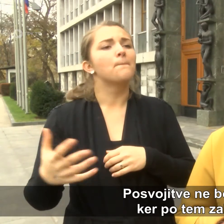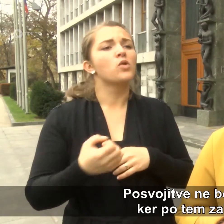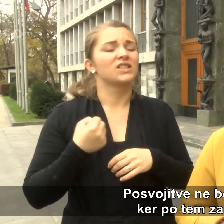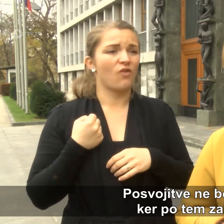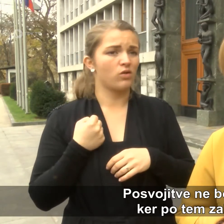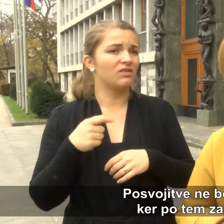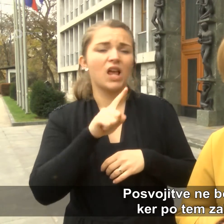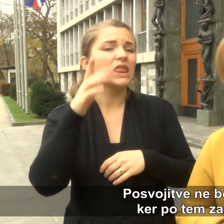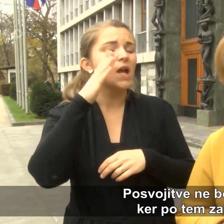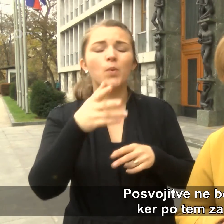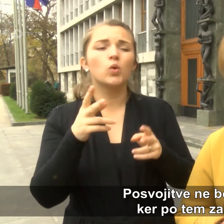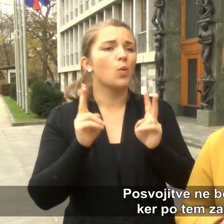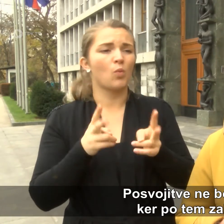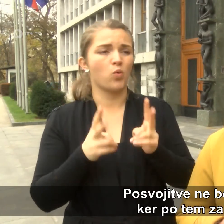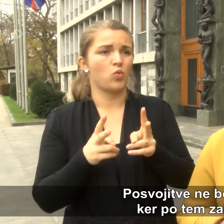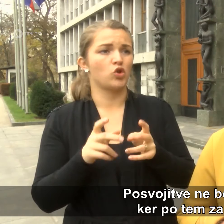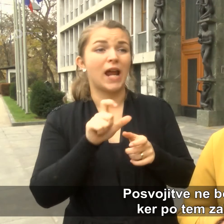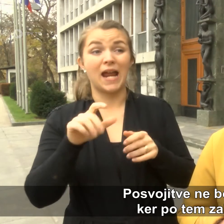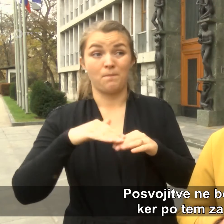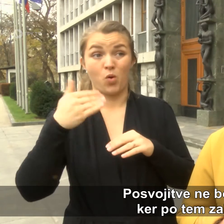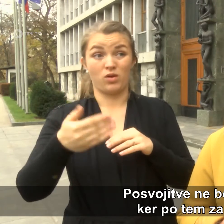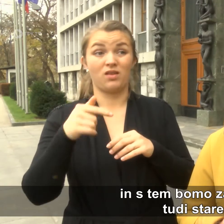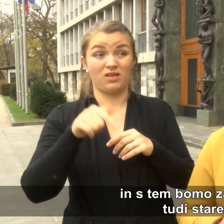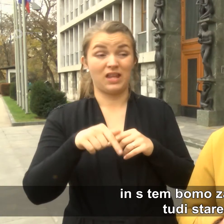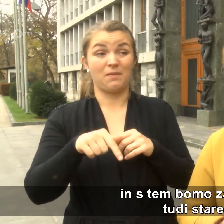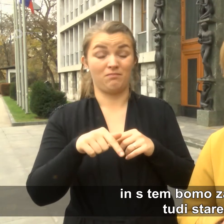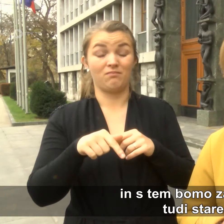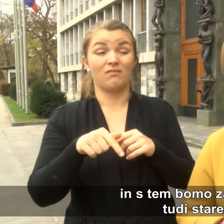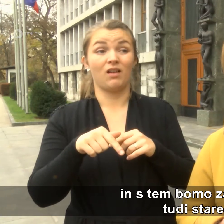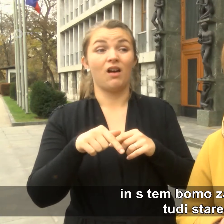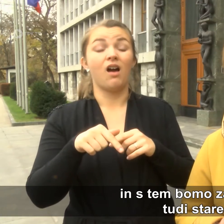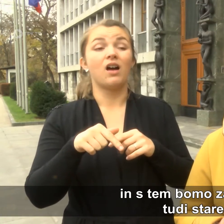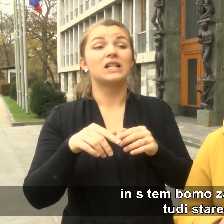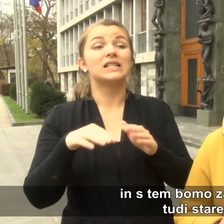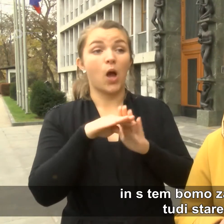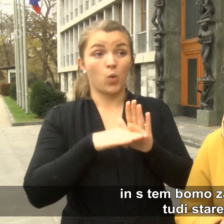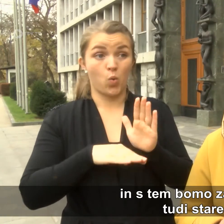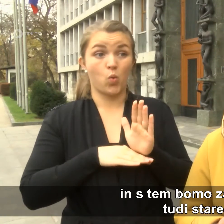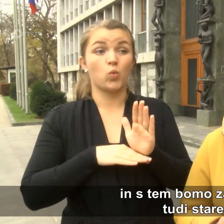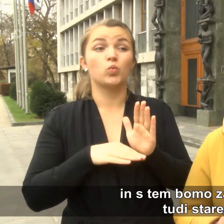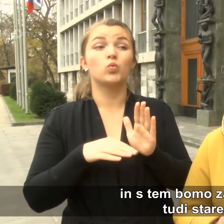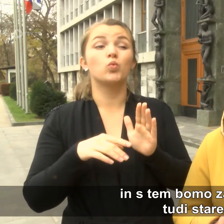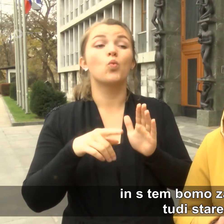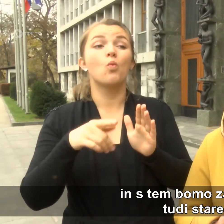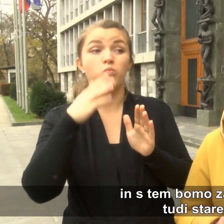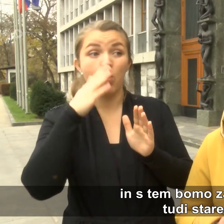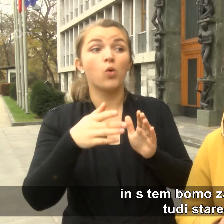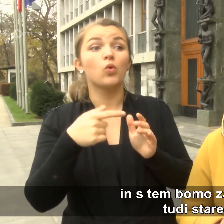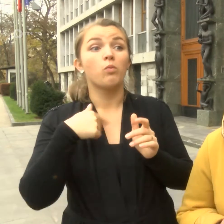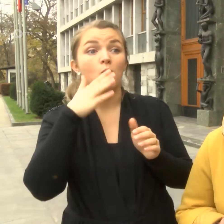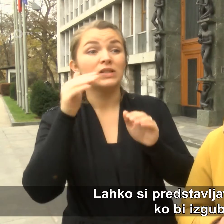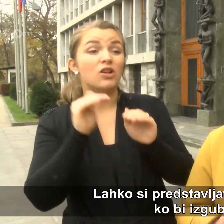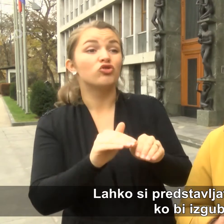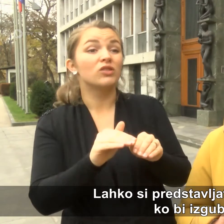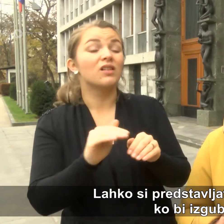Posvojitve ne bodo mogoče, ker po tem zakonu bodo in s tem bomo zaščitili otroke, tudi stare